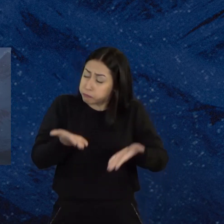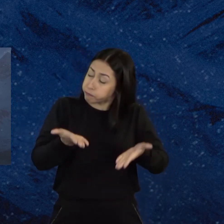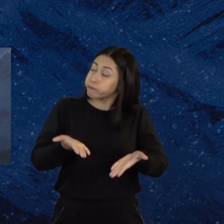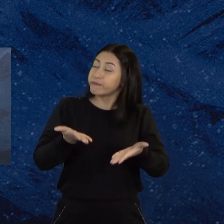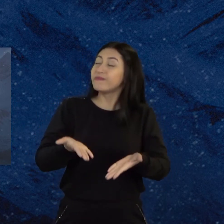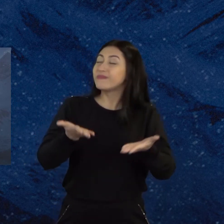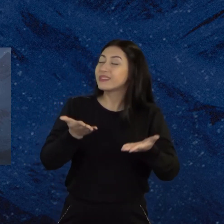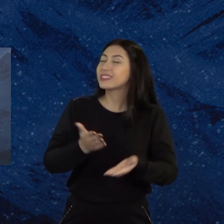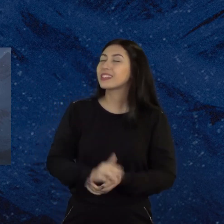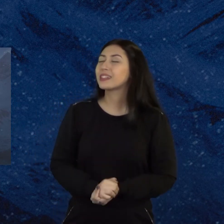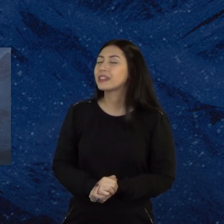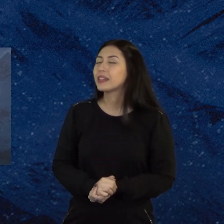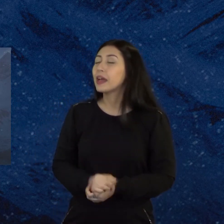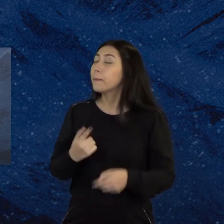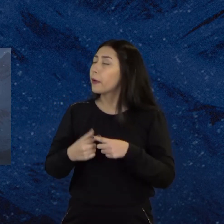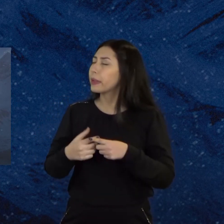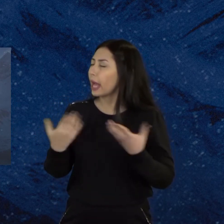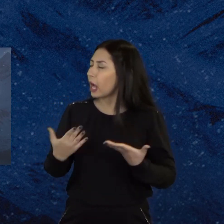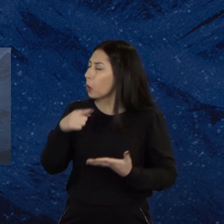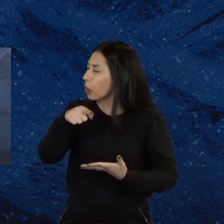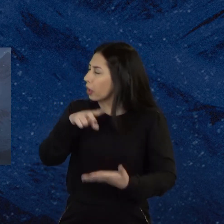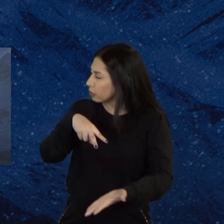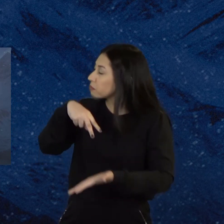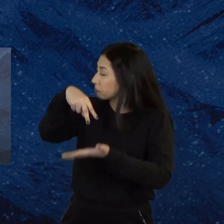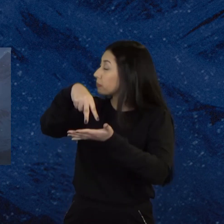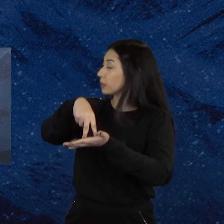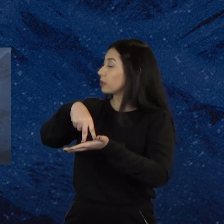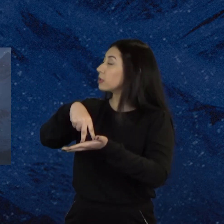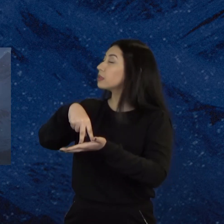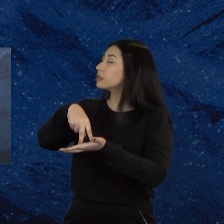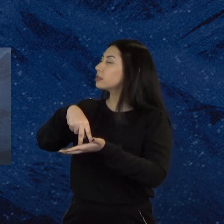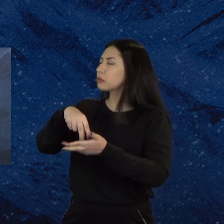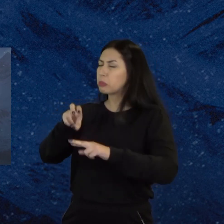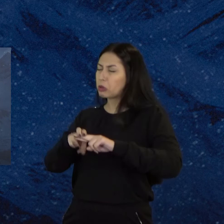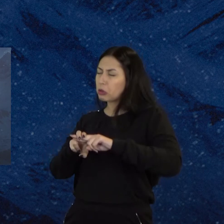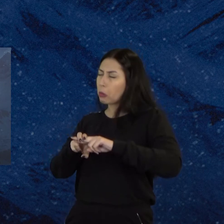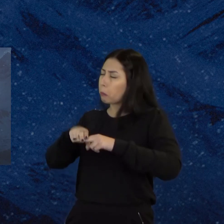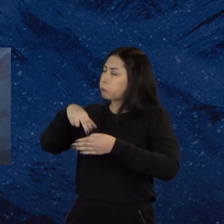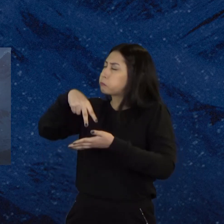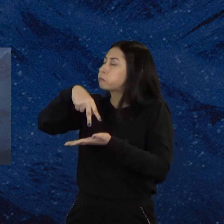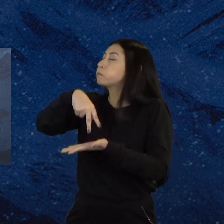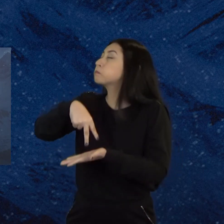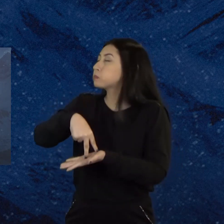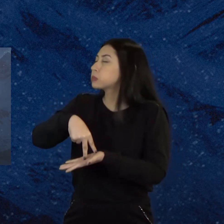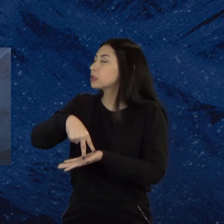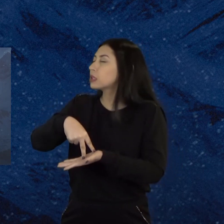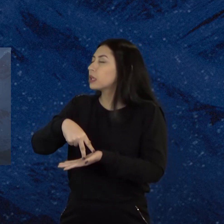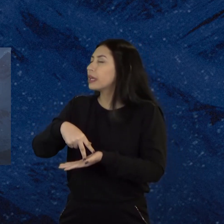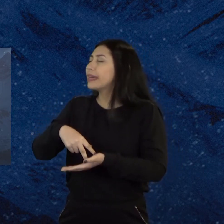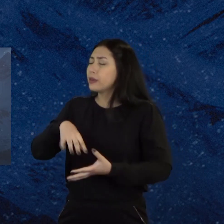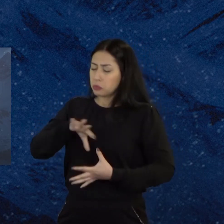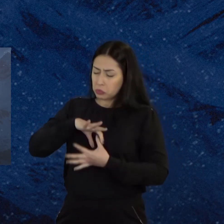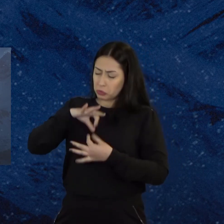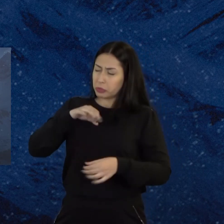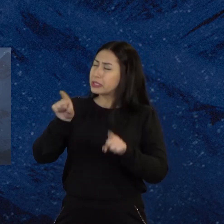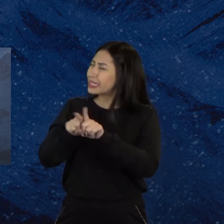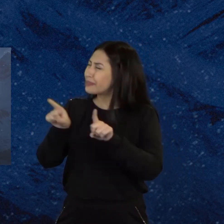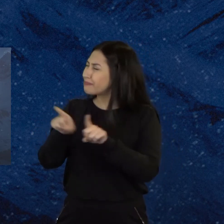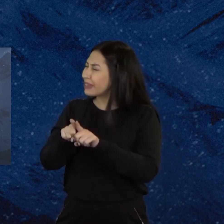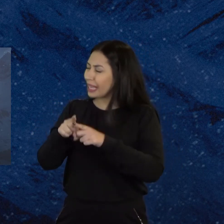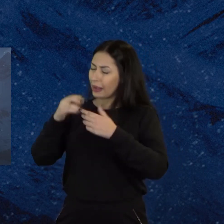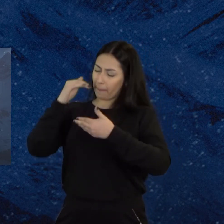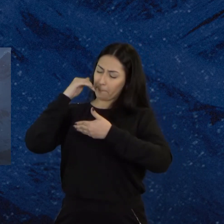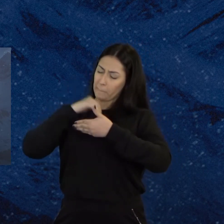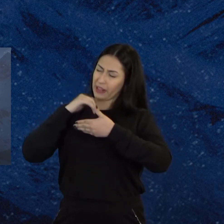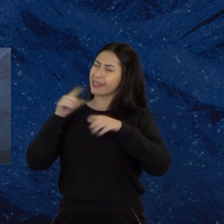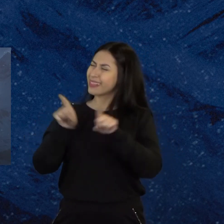Assim como ele se levantou da cadeira, da poltrona, que espiritualmente ele se levante também. Interiormente